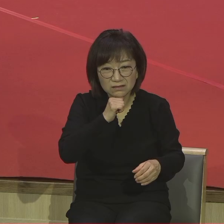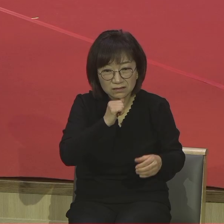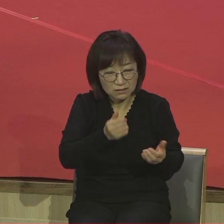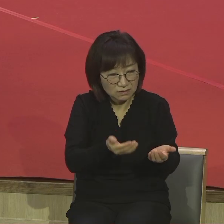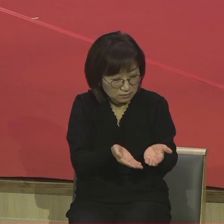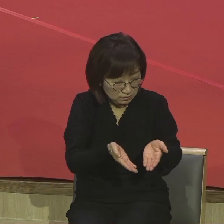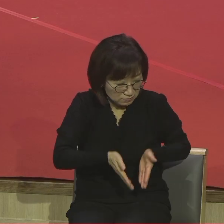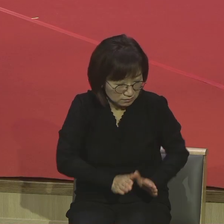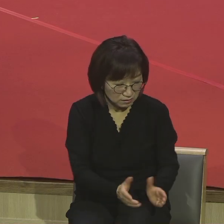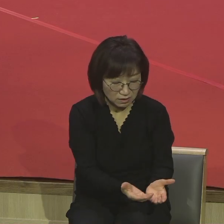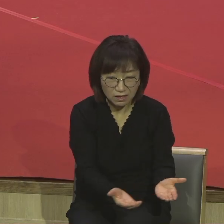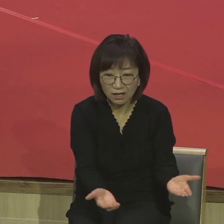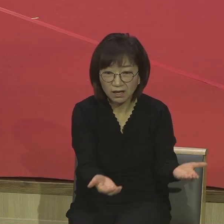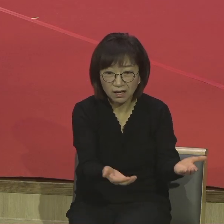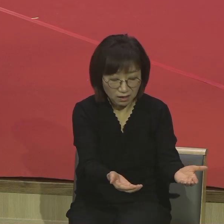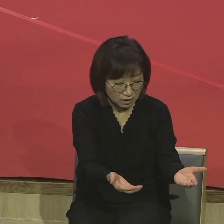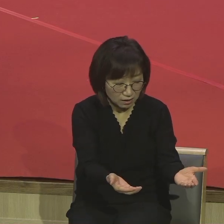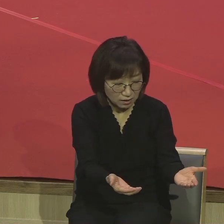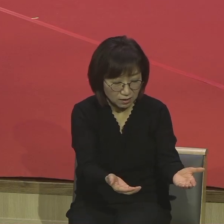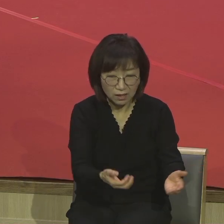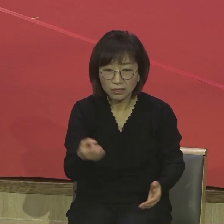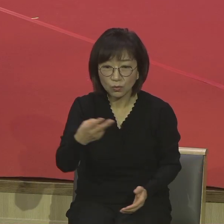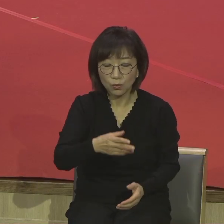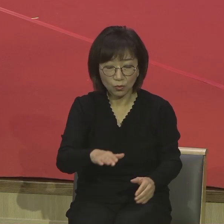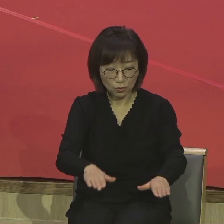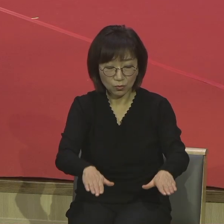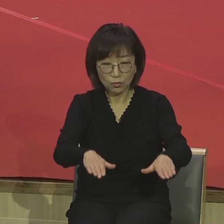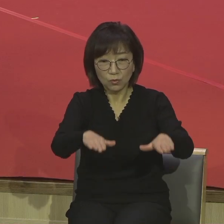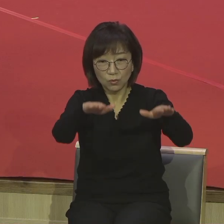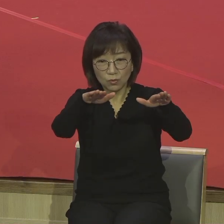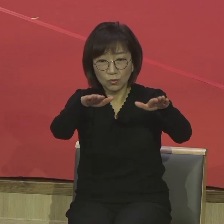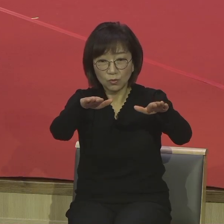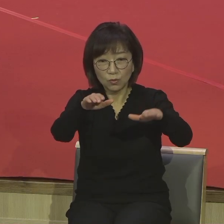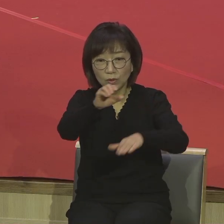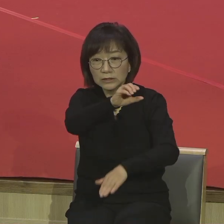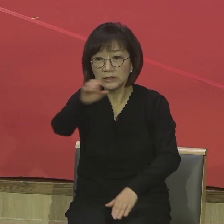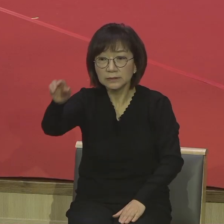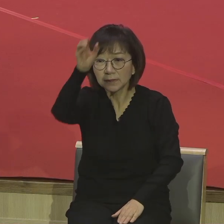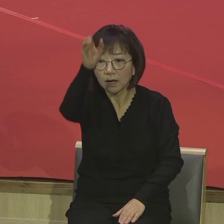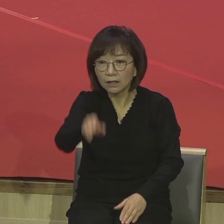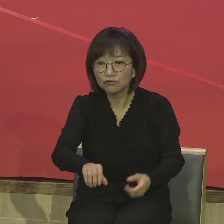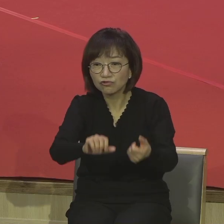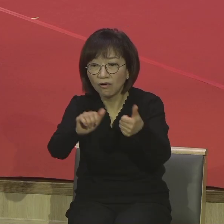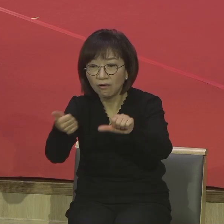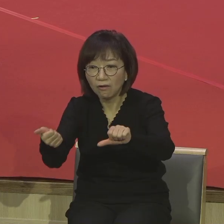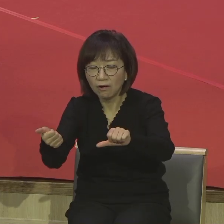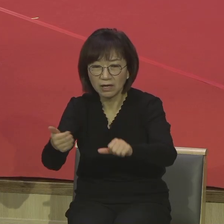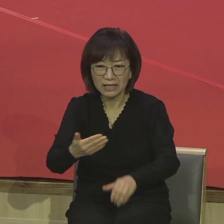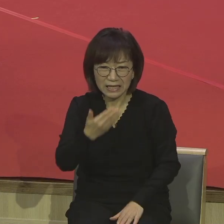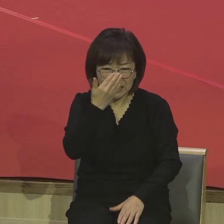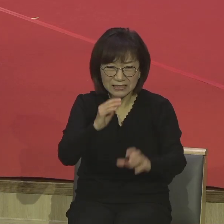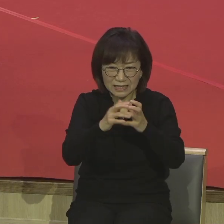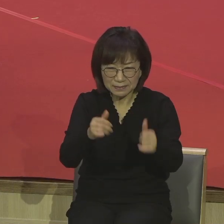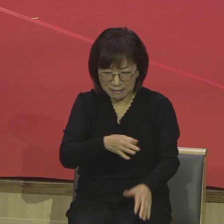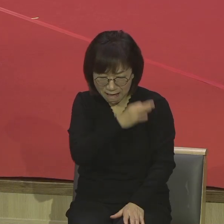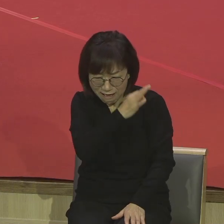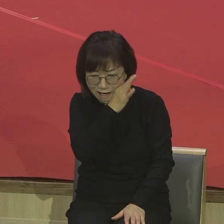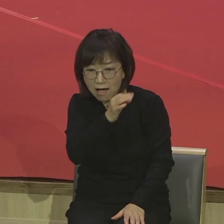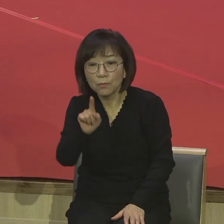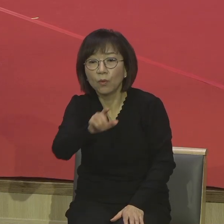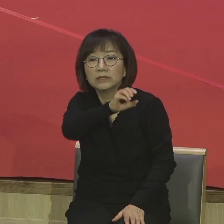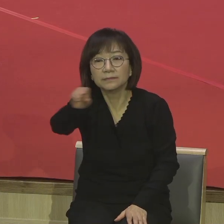가장 저주스럽게 생각하는 십자가의 죽음. 자, 이런 이를